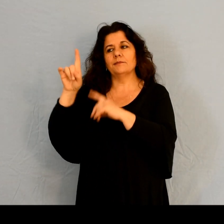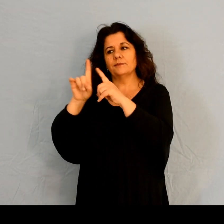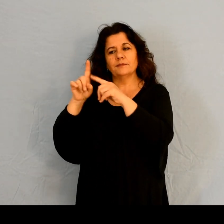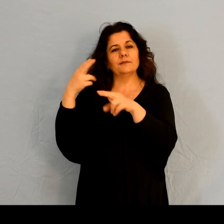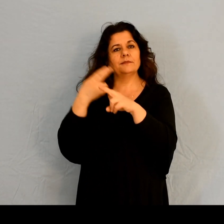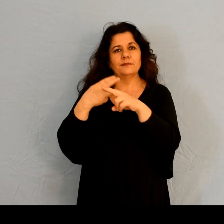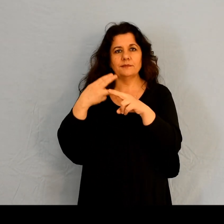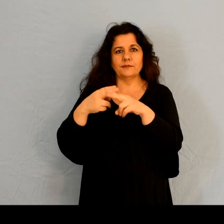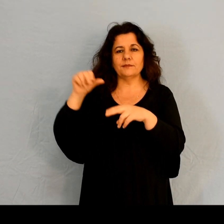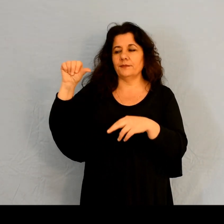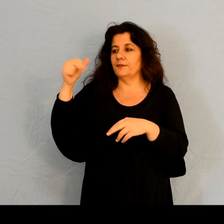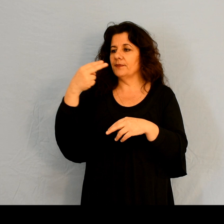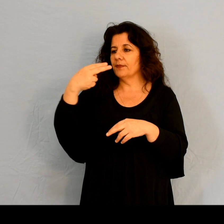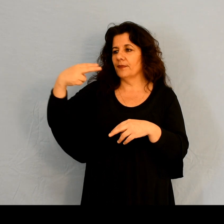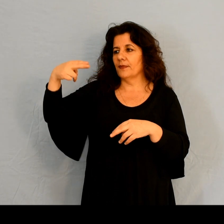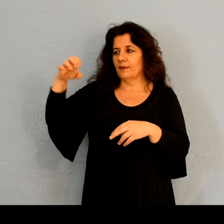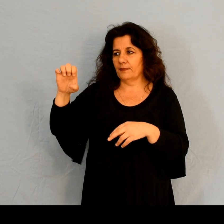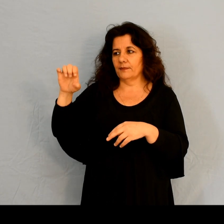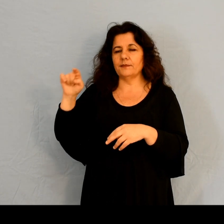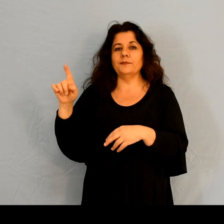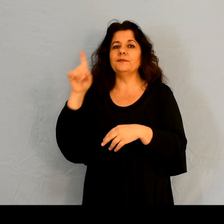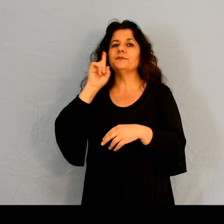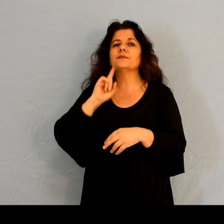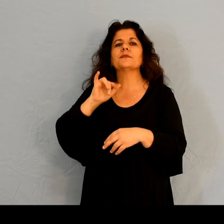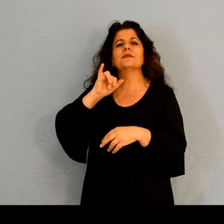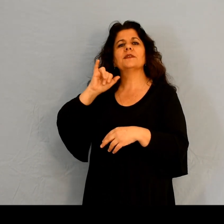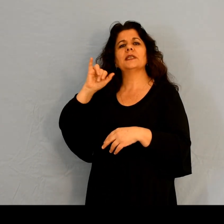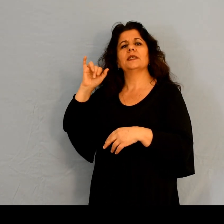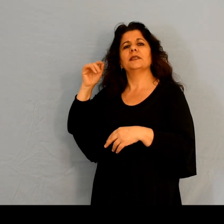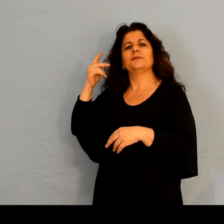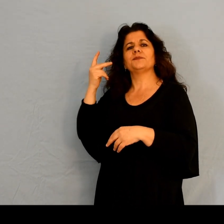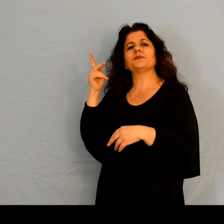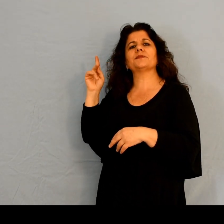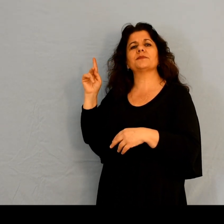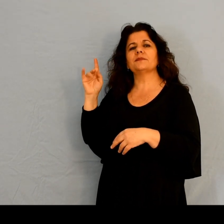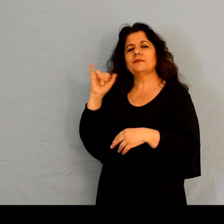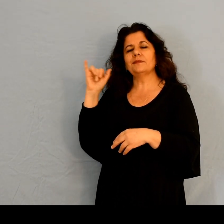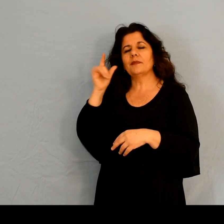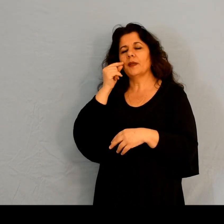fille de Phanaüel, de la cité d'Aser.